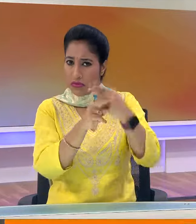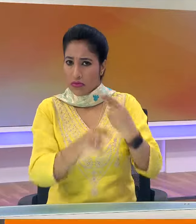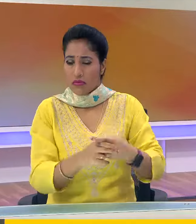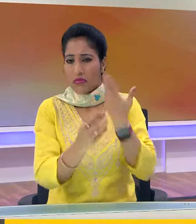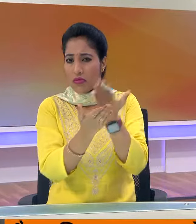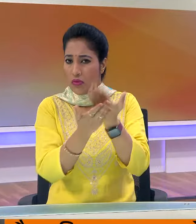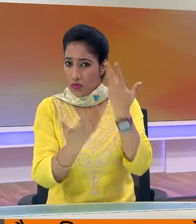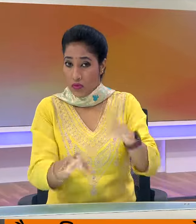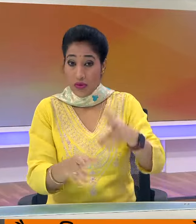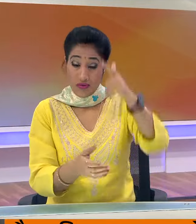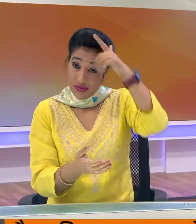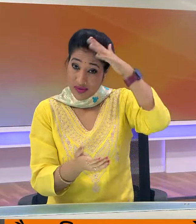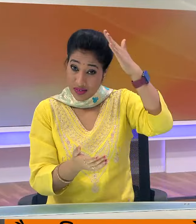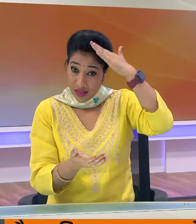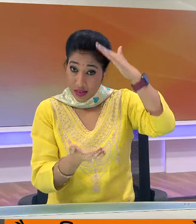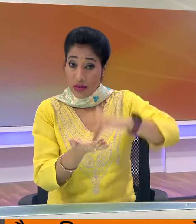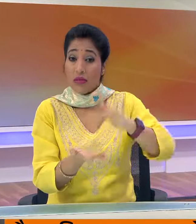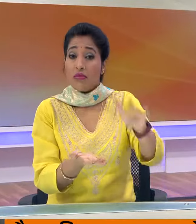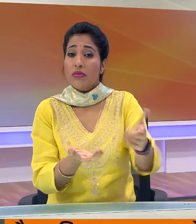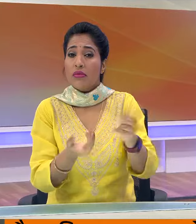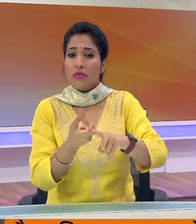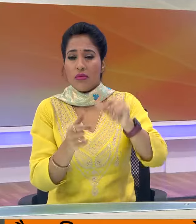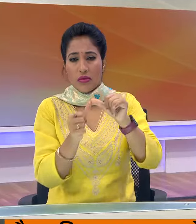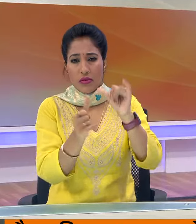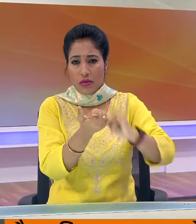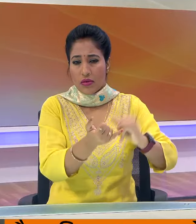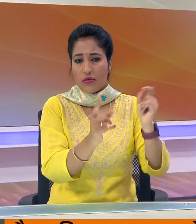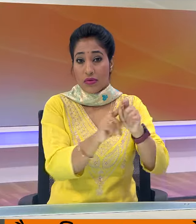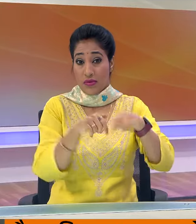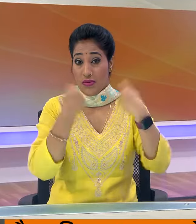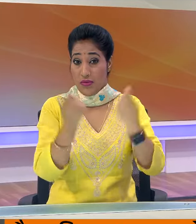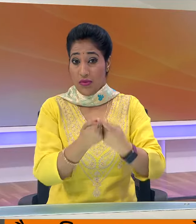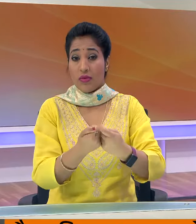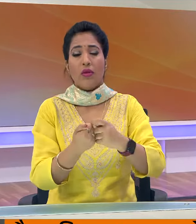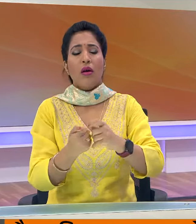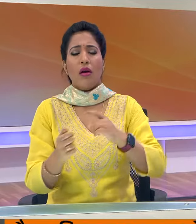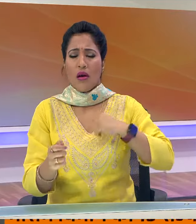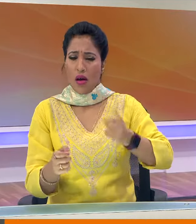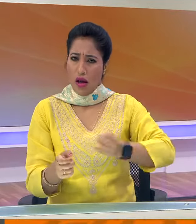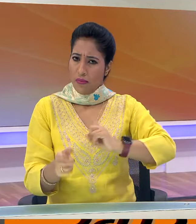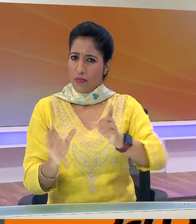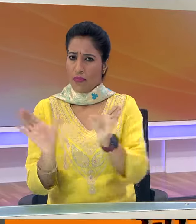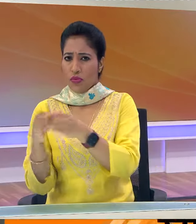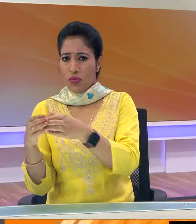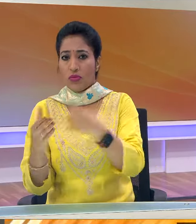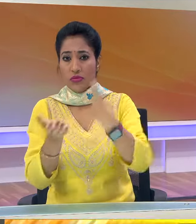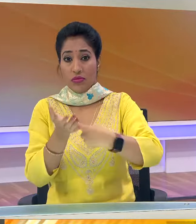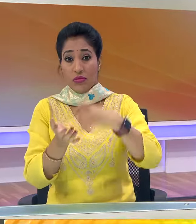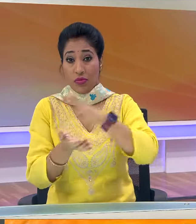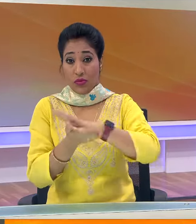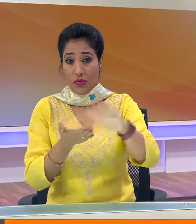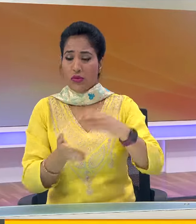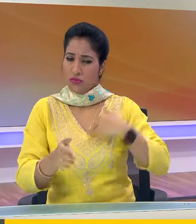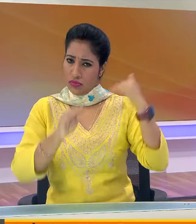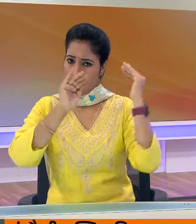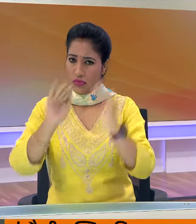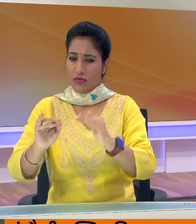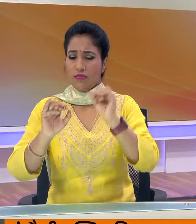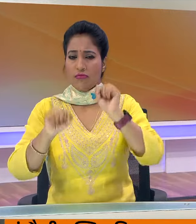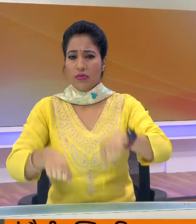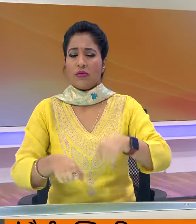पर JJP-ASP गठबंधन ने निर्दलीय उम्मीदवार रणजीत चौटाला को समर्थन देने का फैसला किया